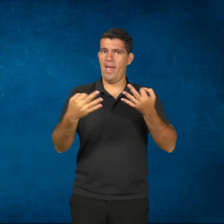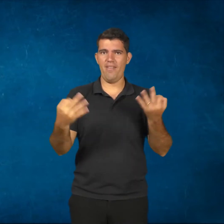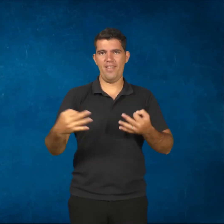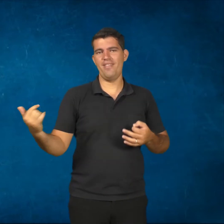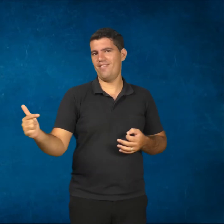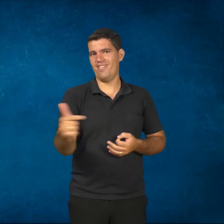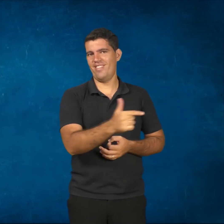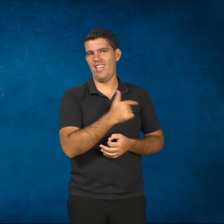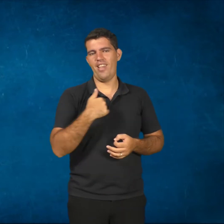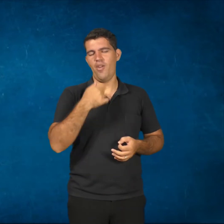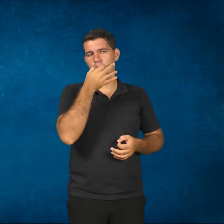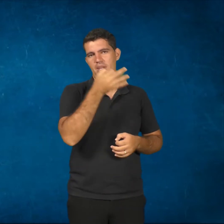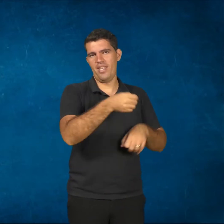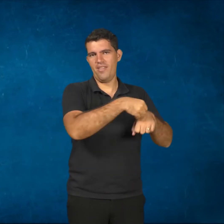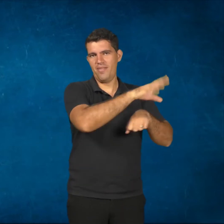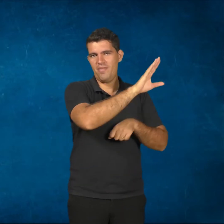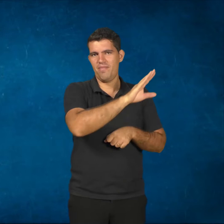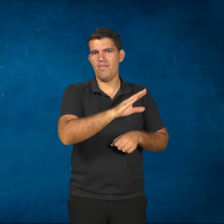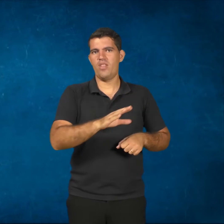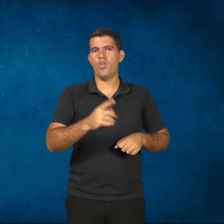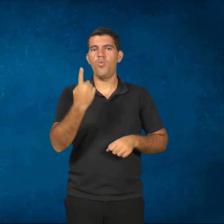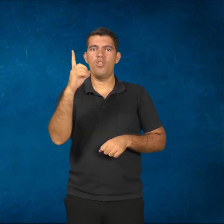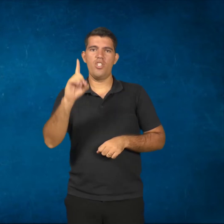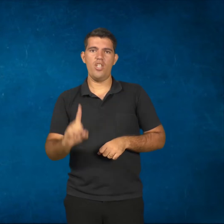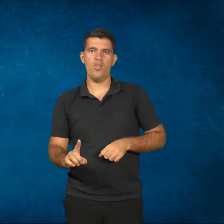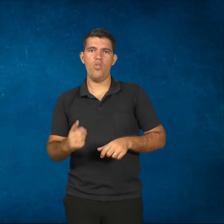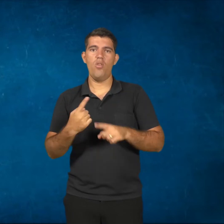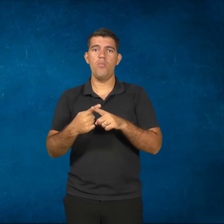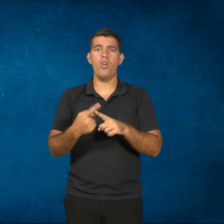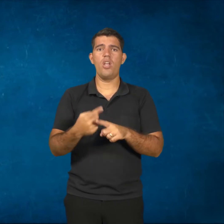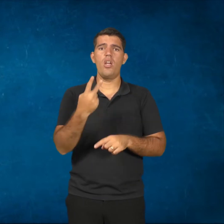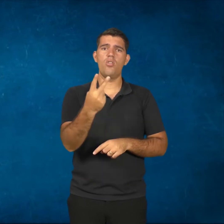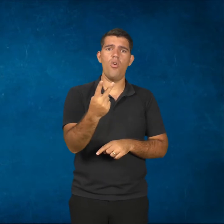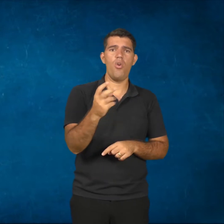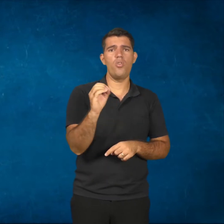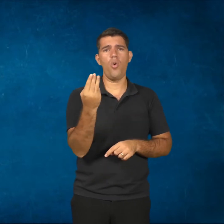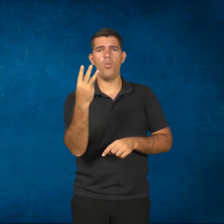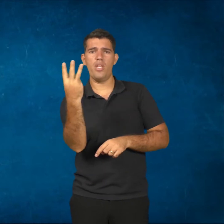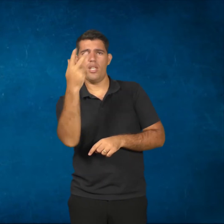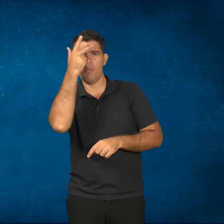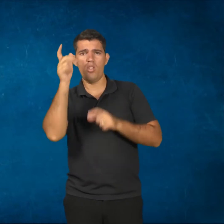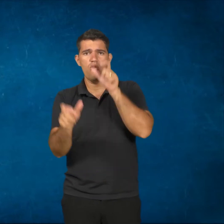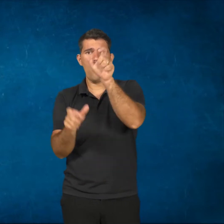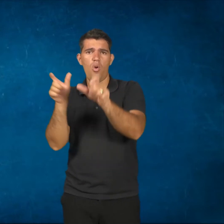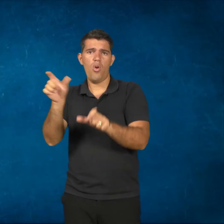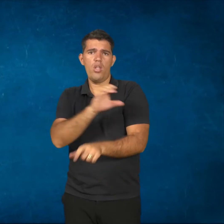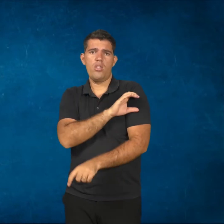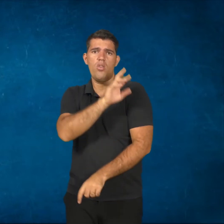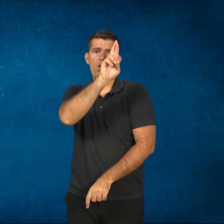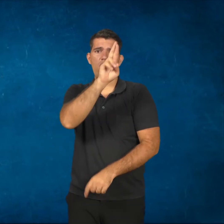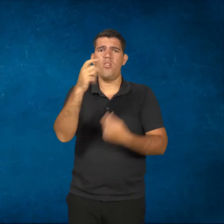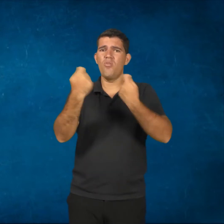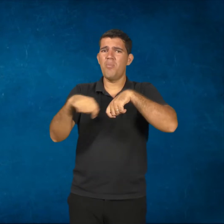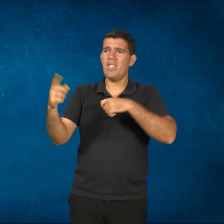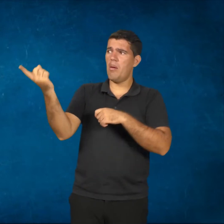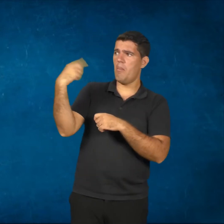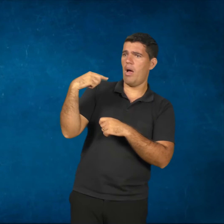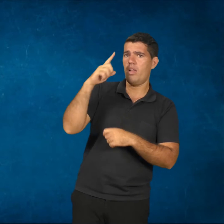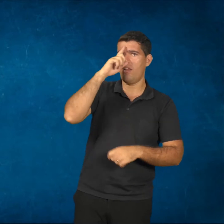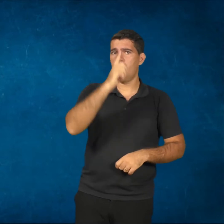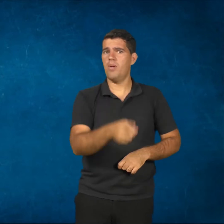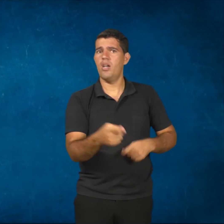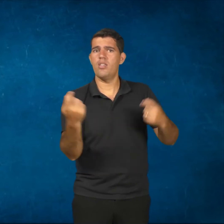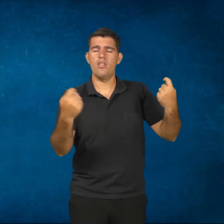gostaríamos, que foi a minha sugestão, de, em vez de ter um diretor, por que não 2 ou 3 coordenadores? Não precisa alguém mandar em alguém na